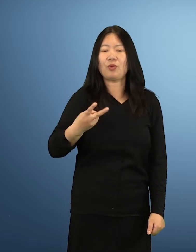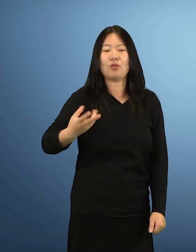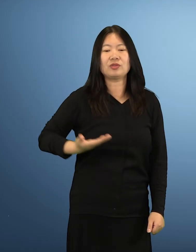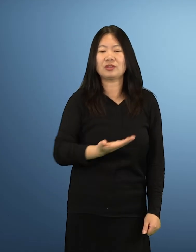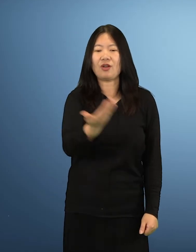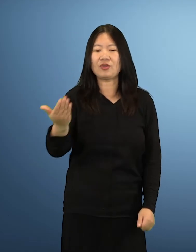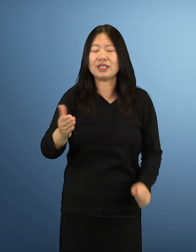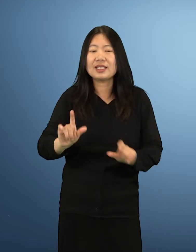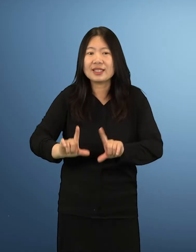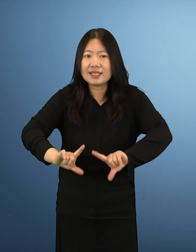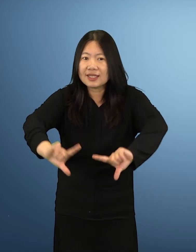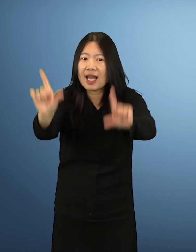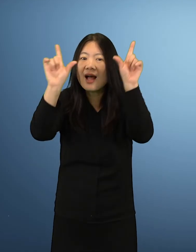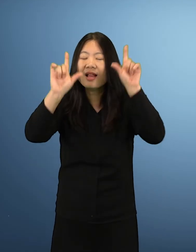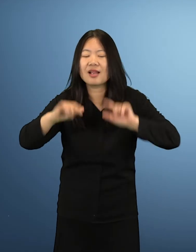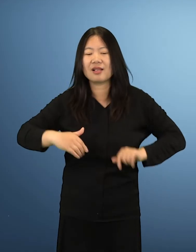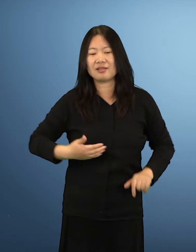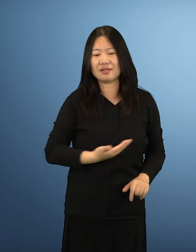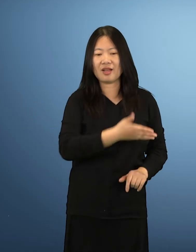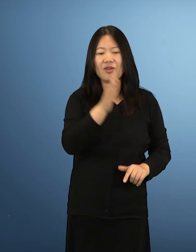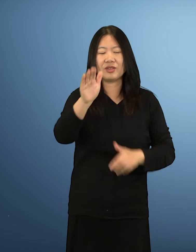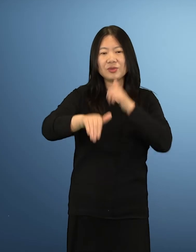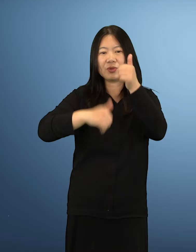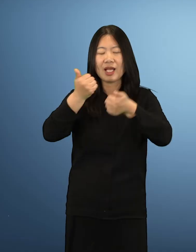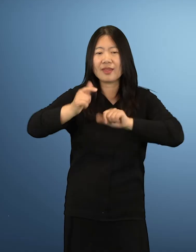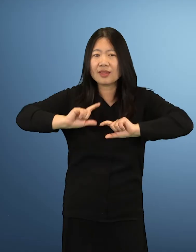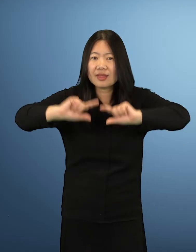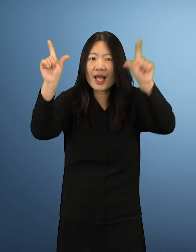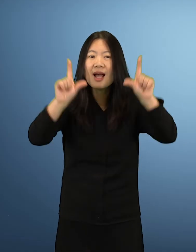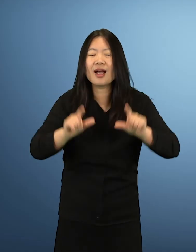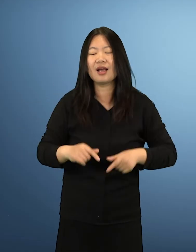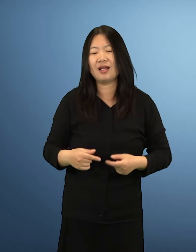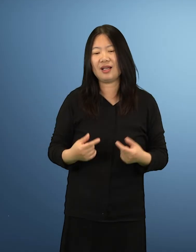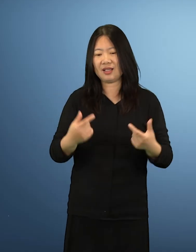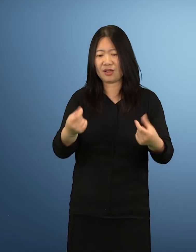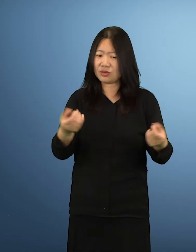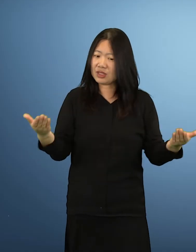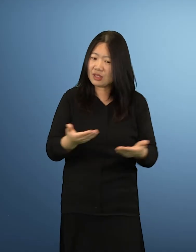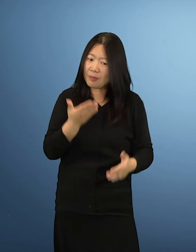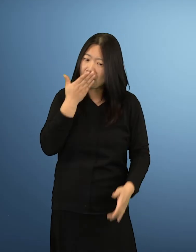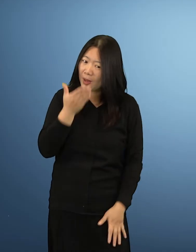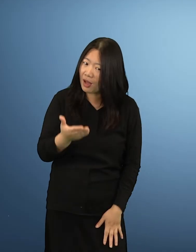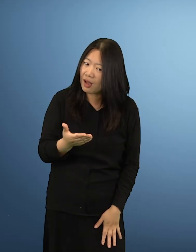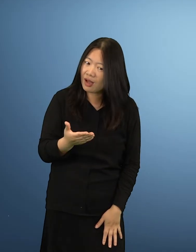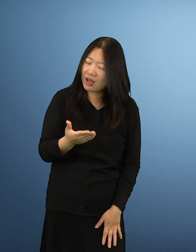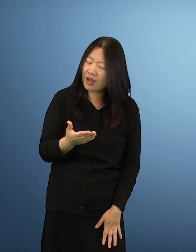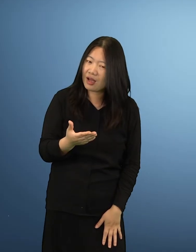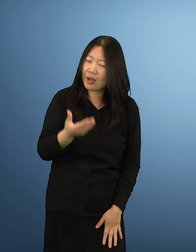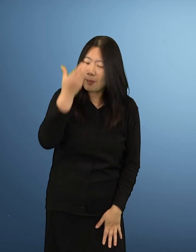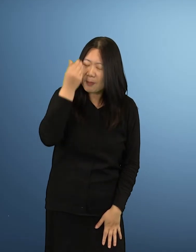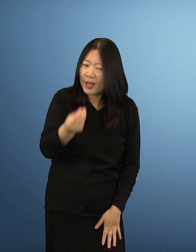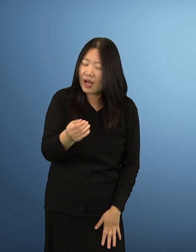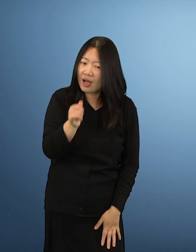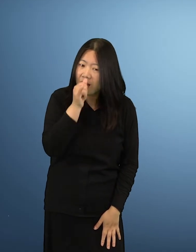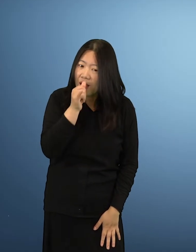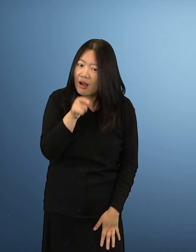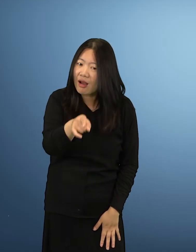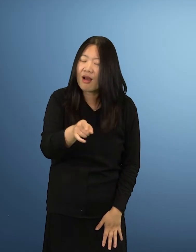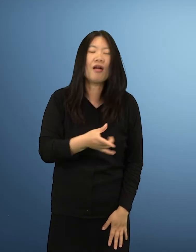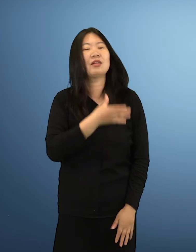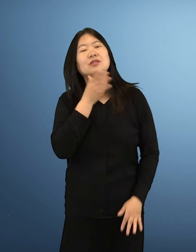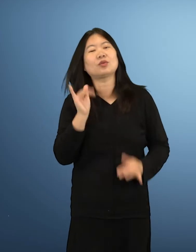너희의 날에나 너희 조상들의 날에 이런 일이 있었느냐? 자,